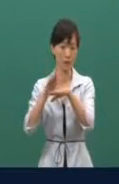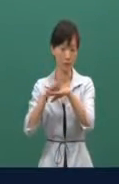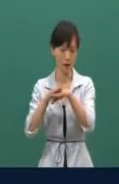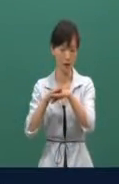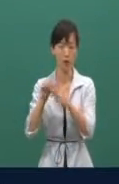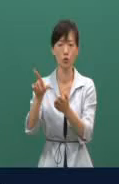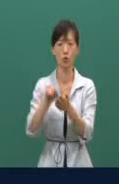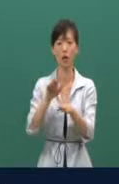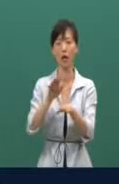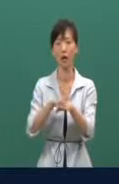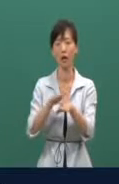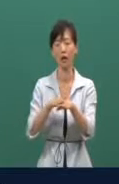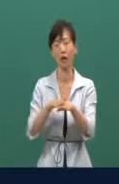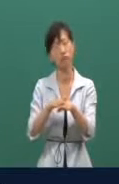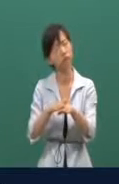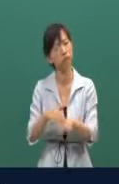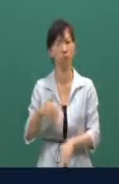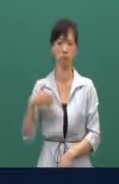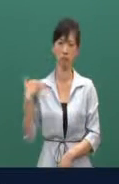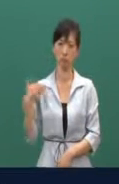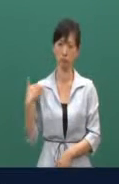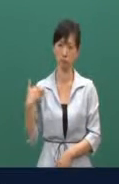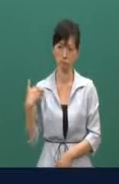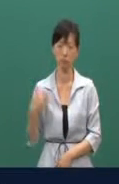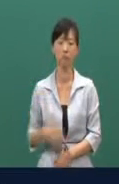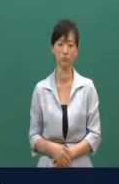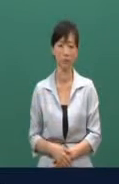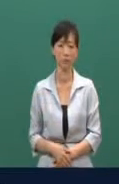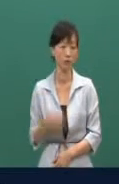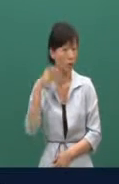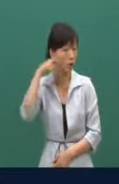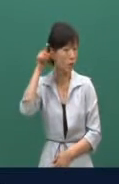補聴器の選び方や使い方がよくわからない、